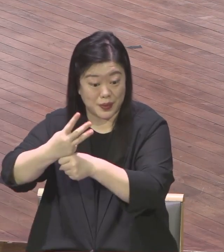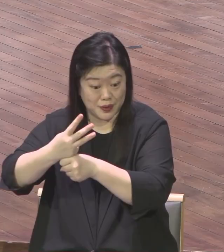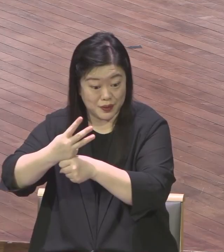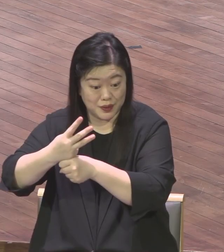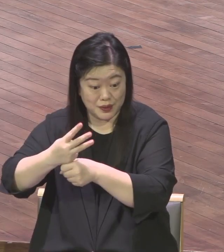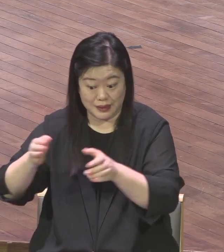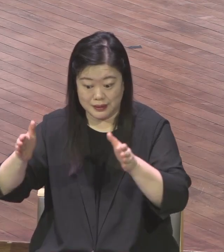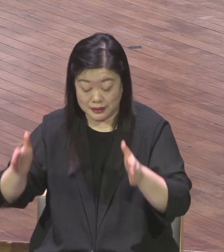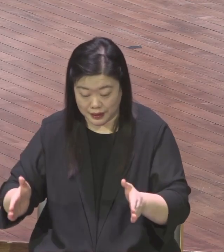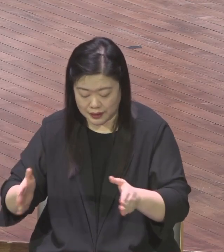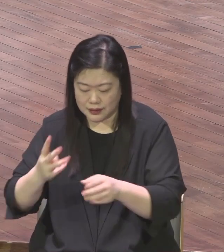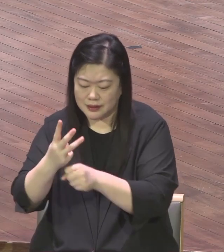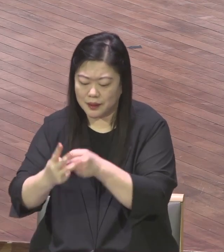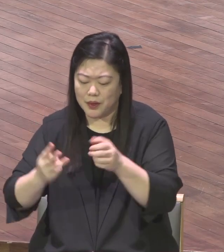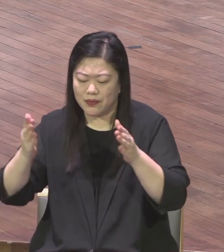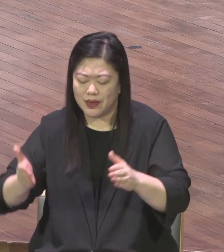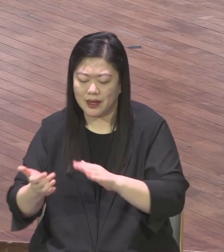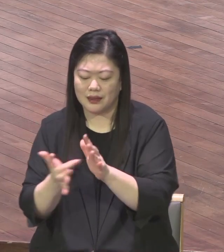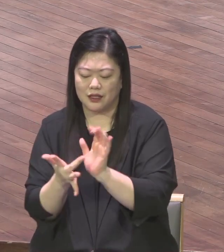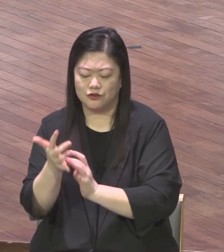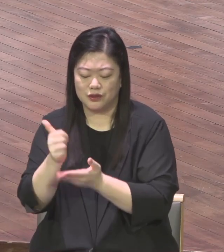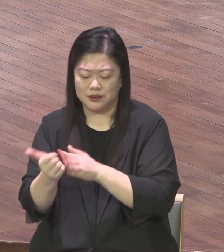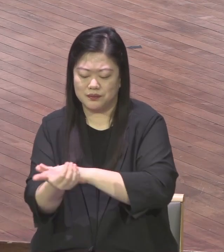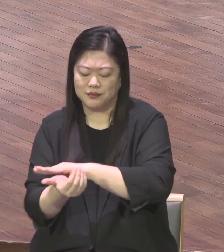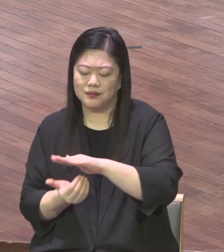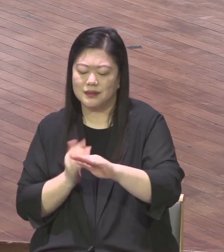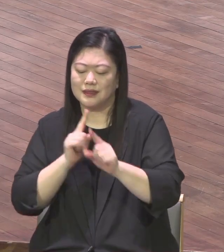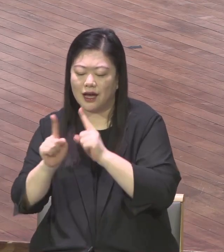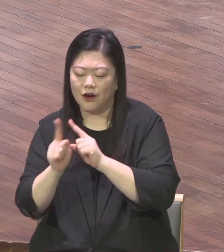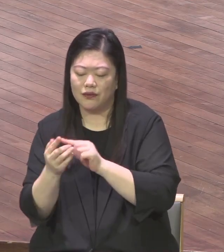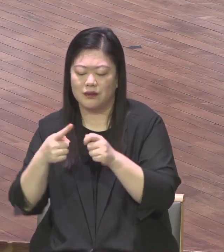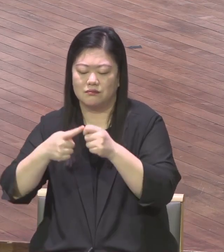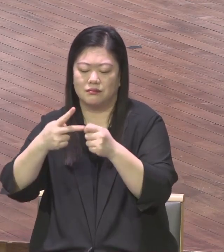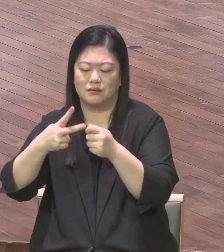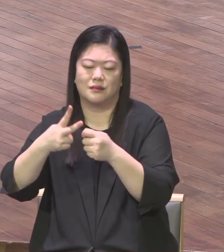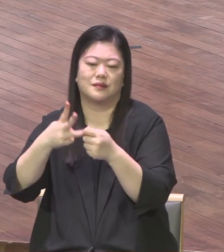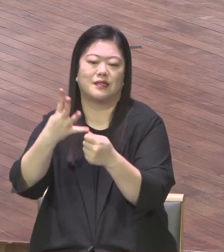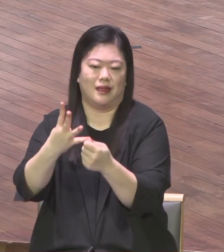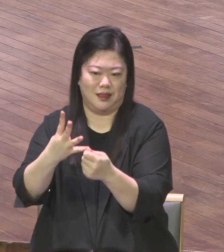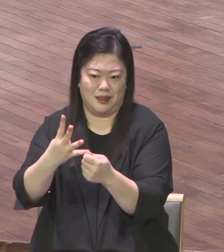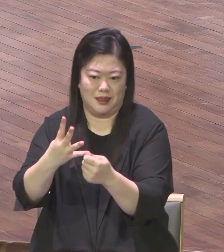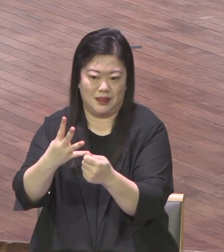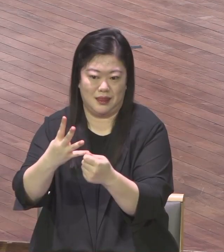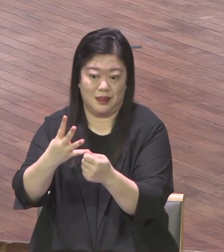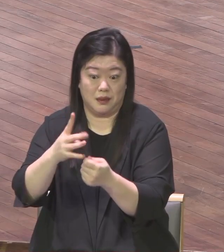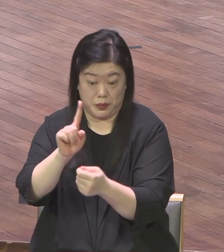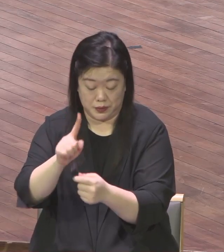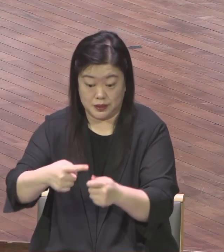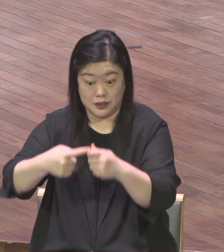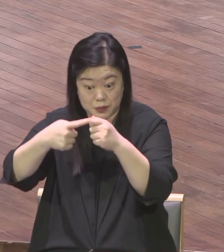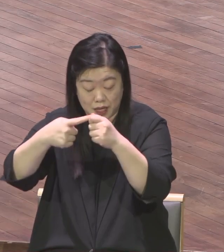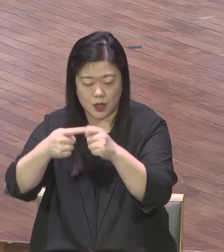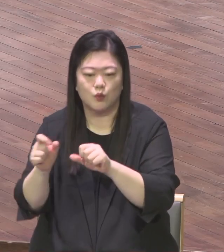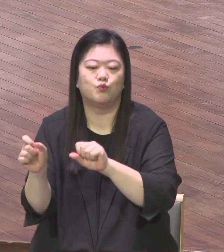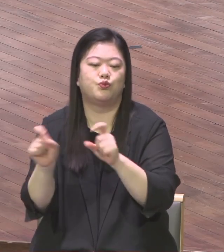언급되어진 중요한 예언 4가지가 있습니다. 첫째는 부활에 대한